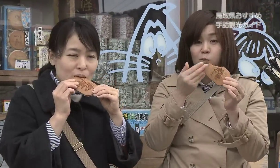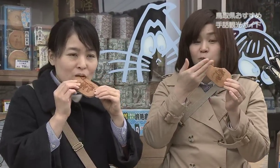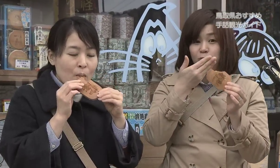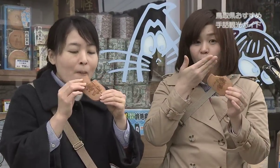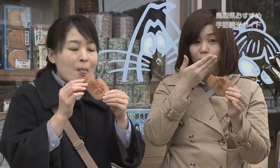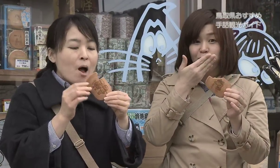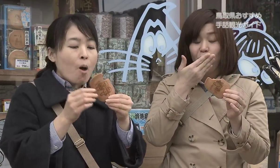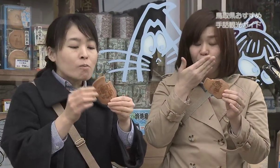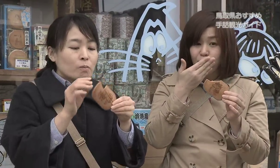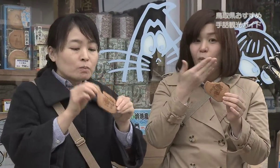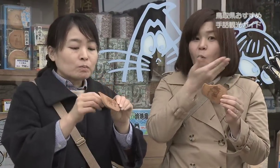いる